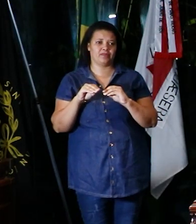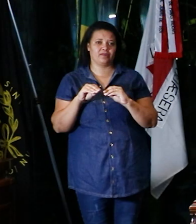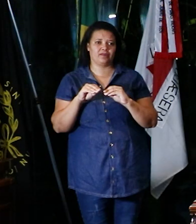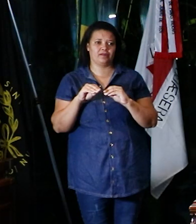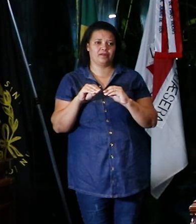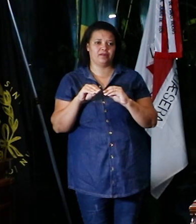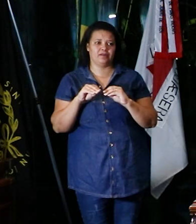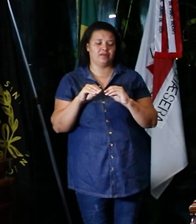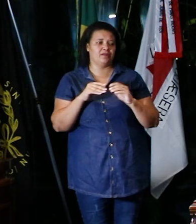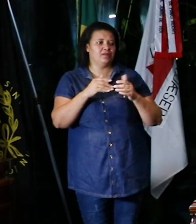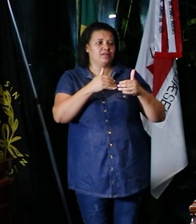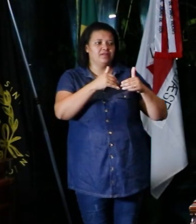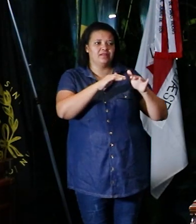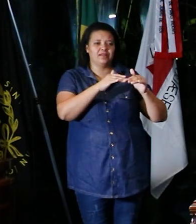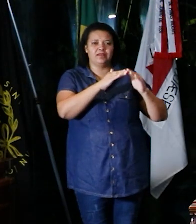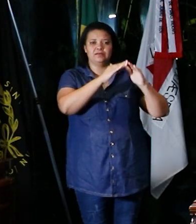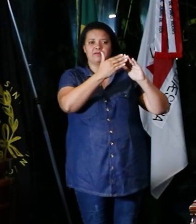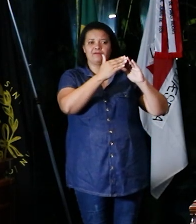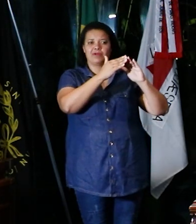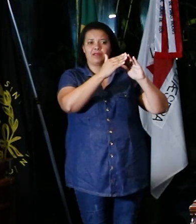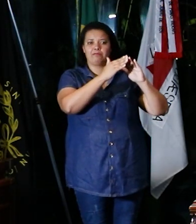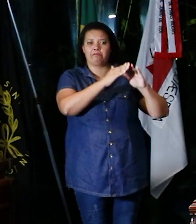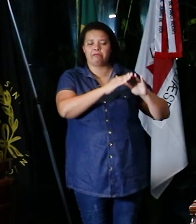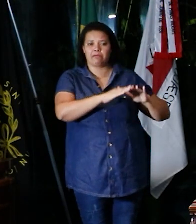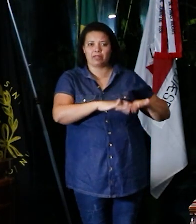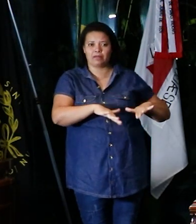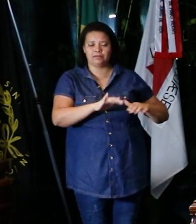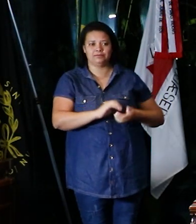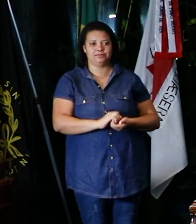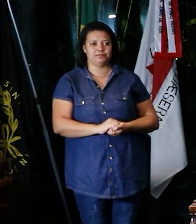por isso abaixo. Muito bem.